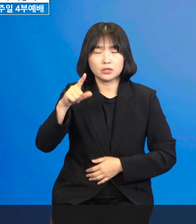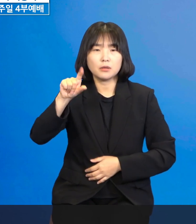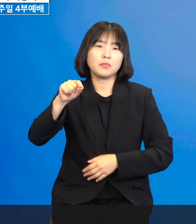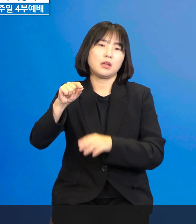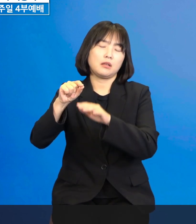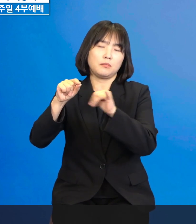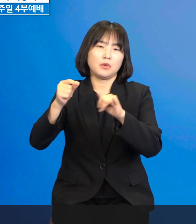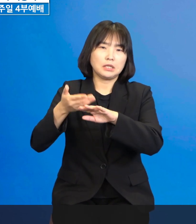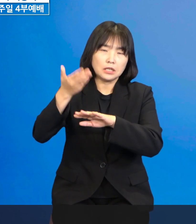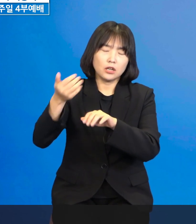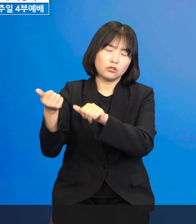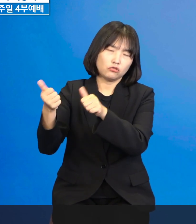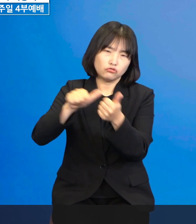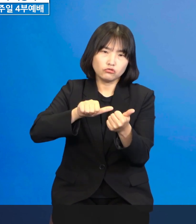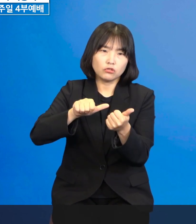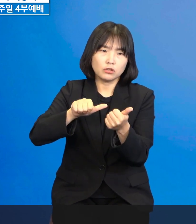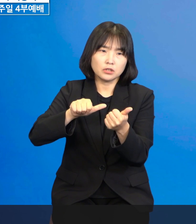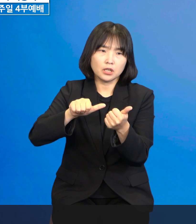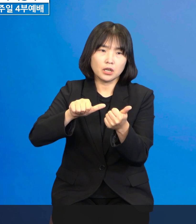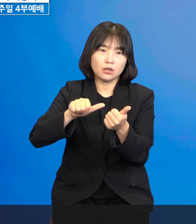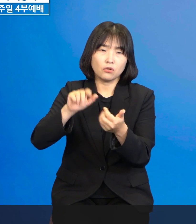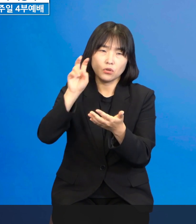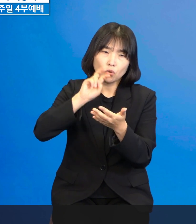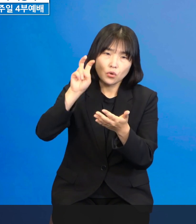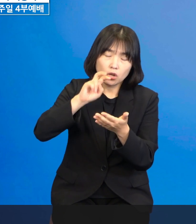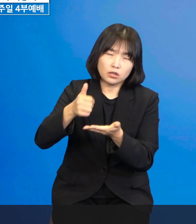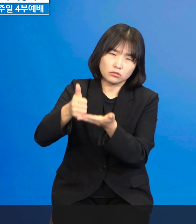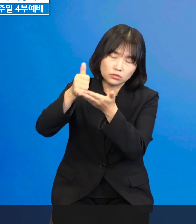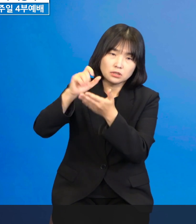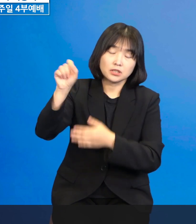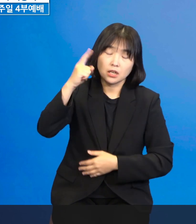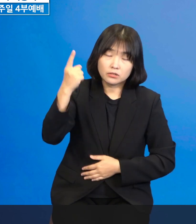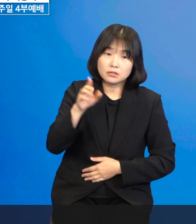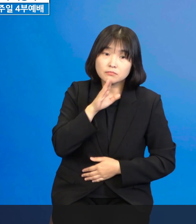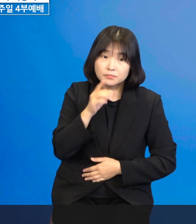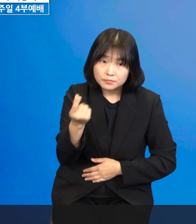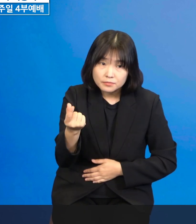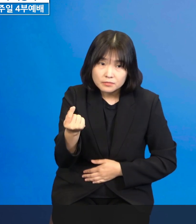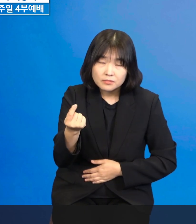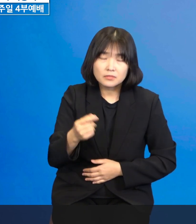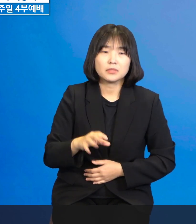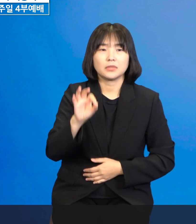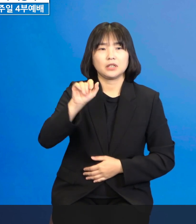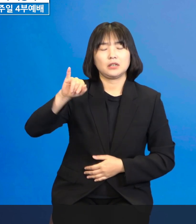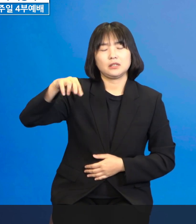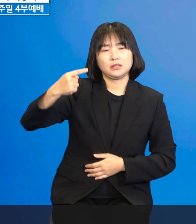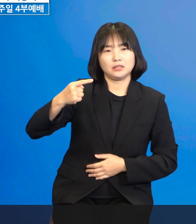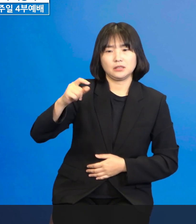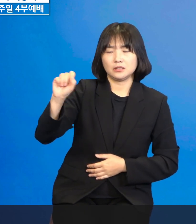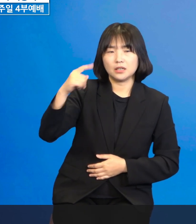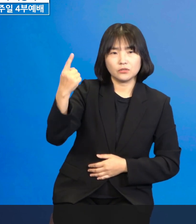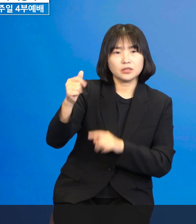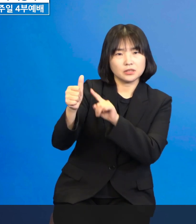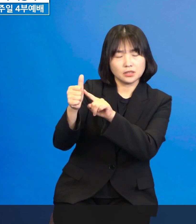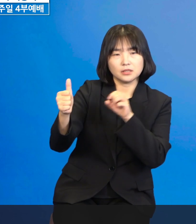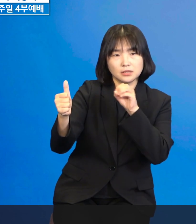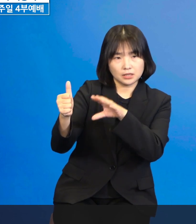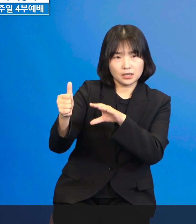수만 명을 죽였다 하고 추켜 세우던 그 다윗이 아닙니까? 아기스가 다윗에게